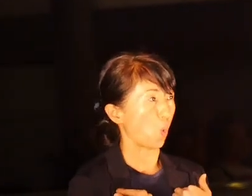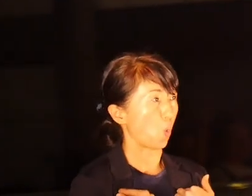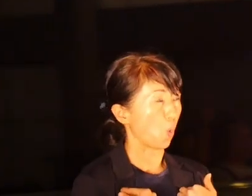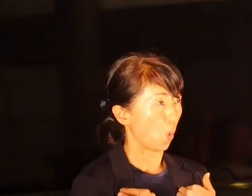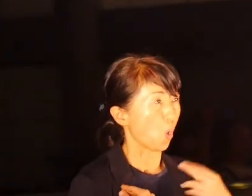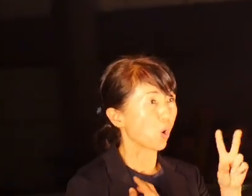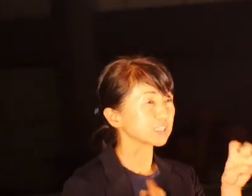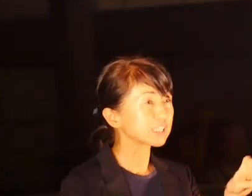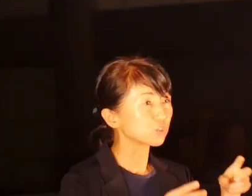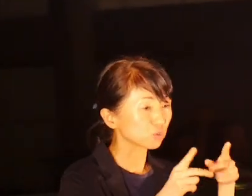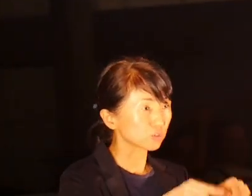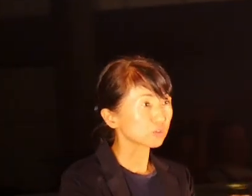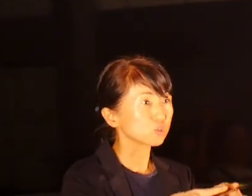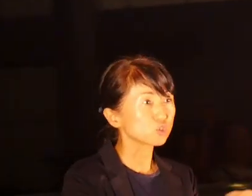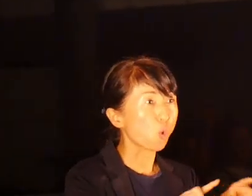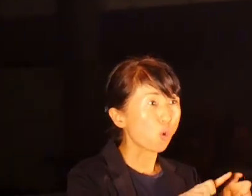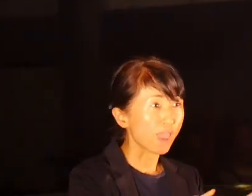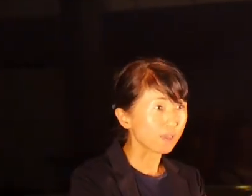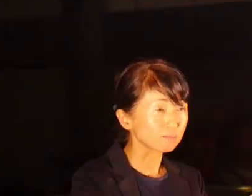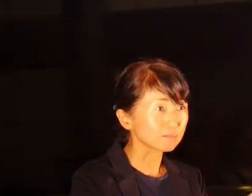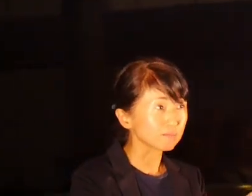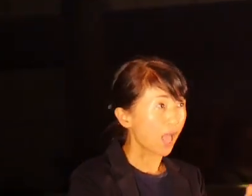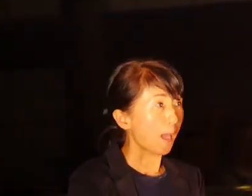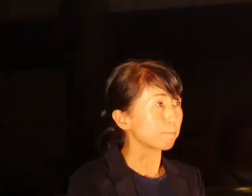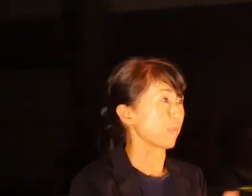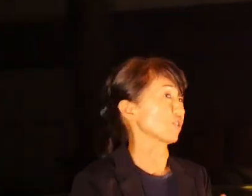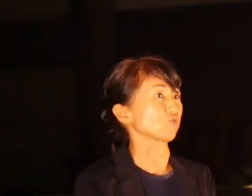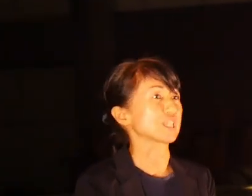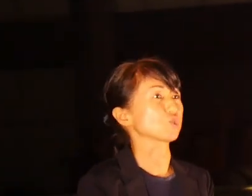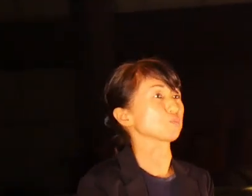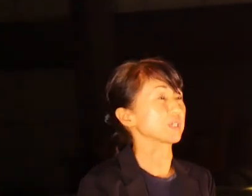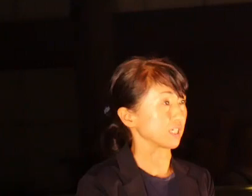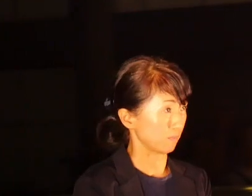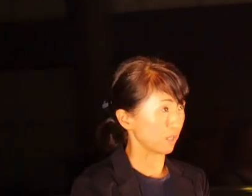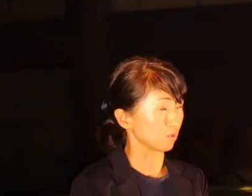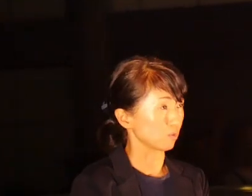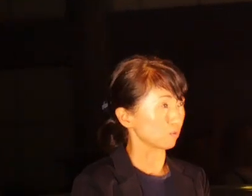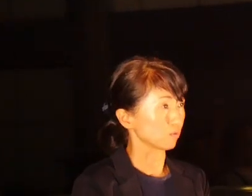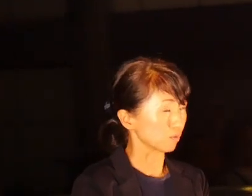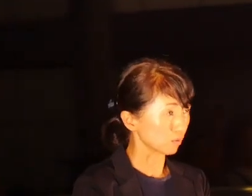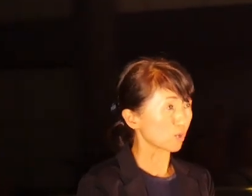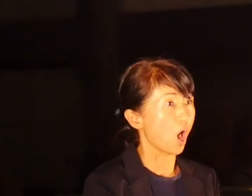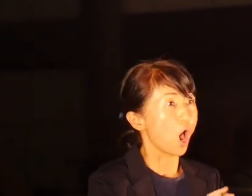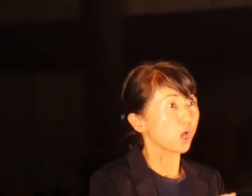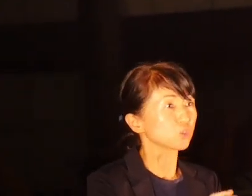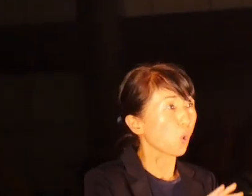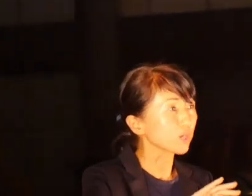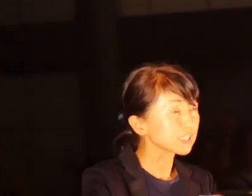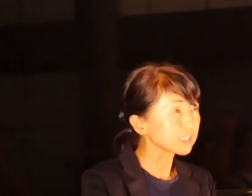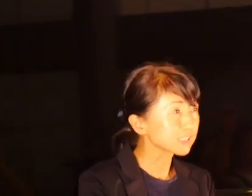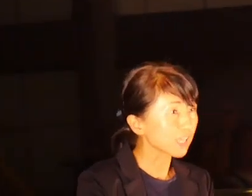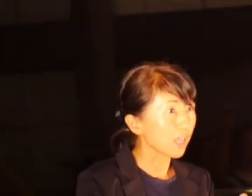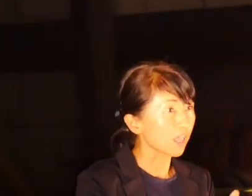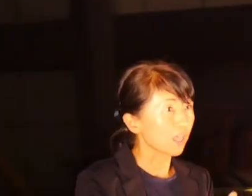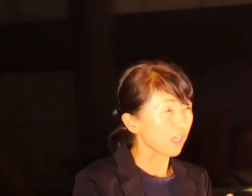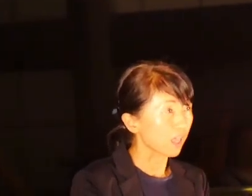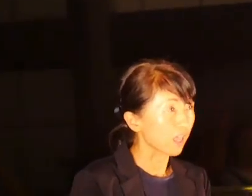じゃあこの20兆円別でご用意いたします。一言で言います。消費税導入